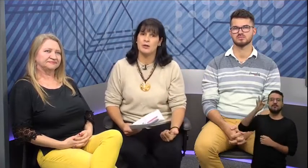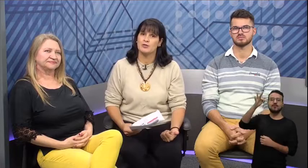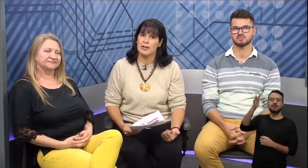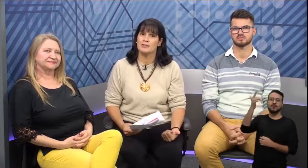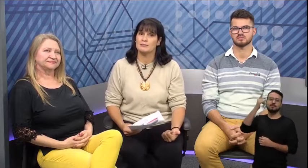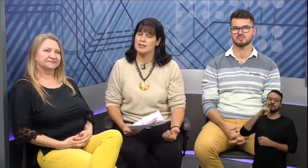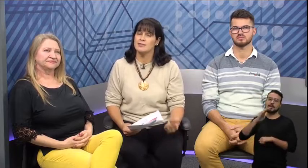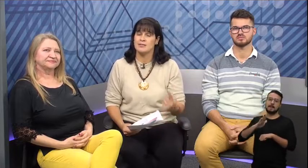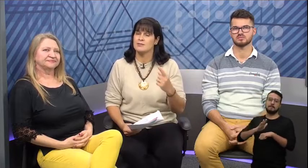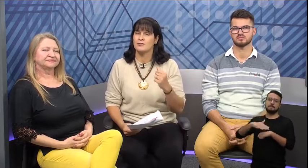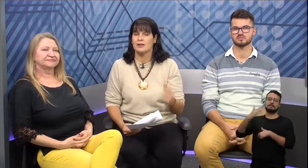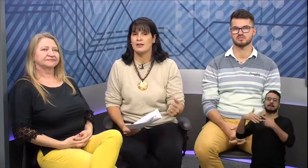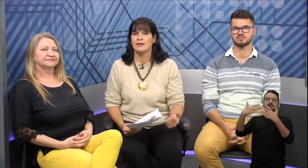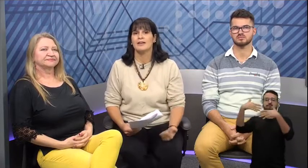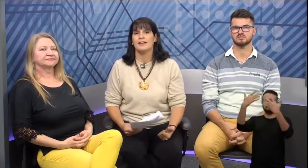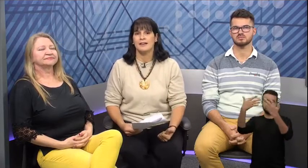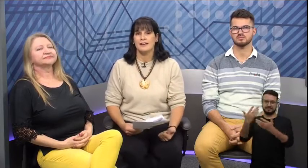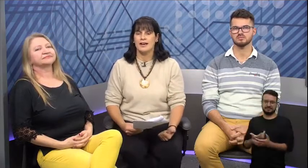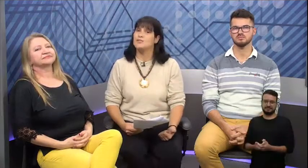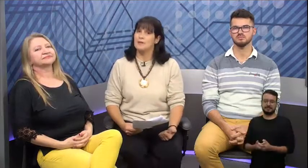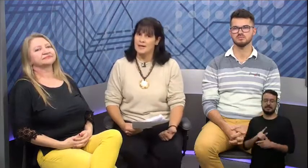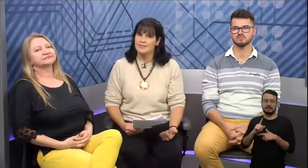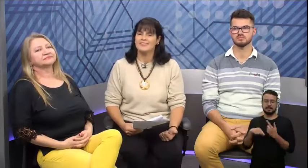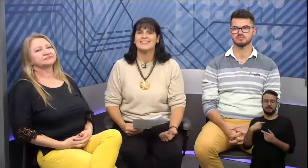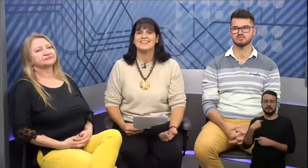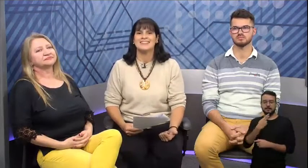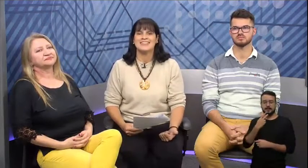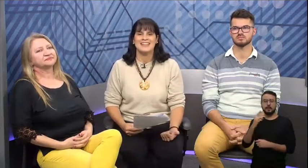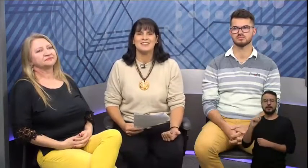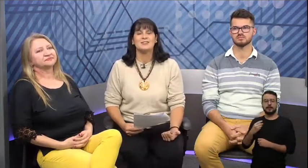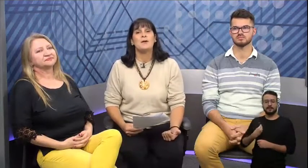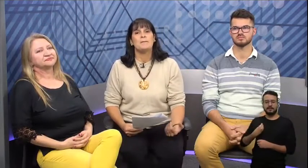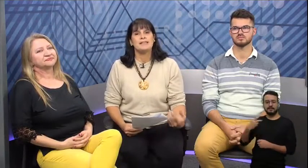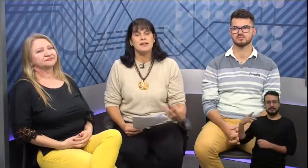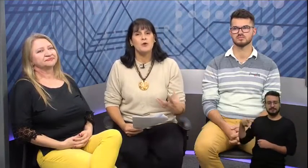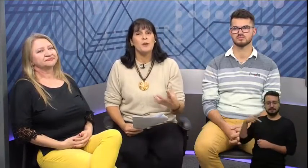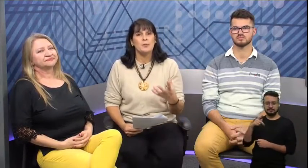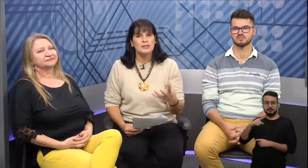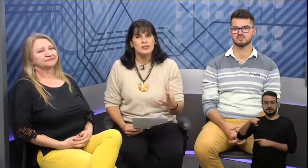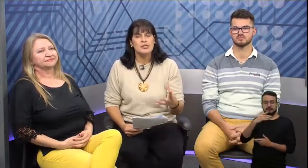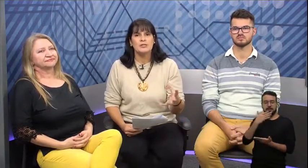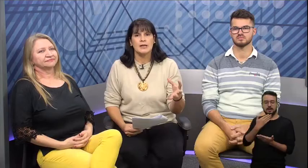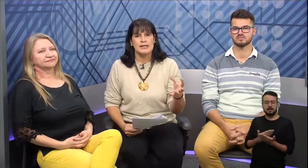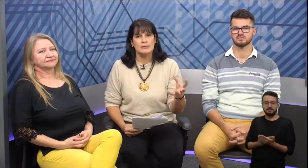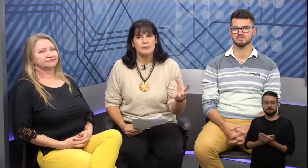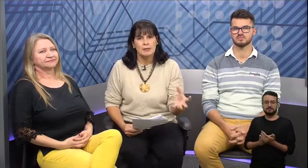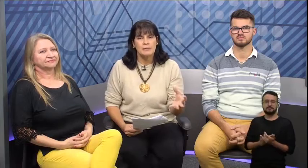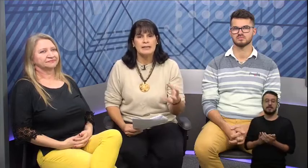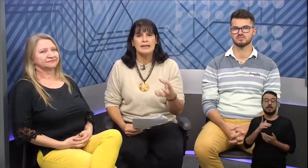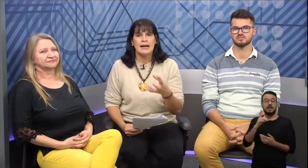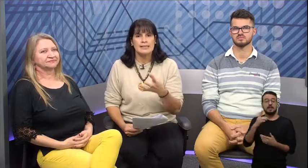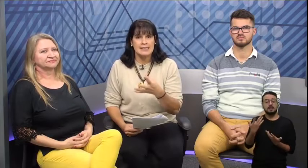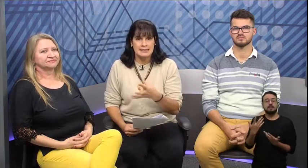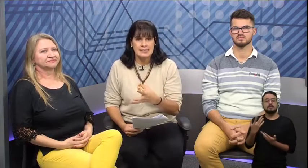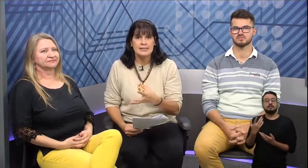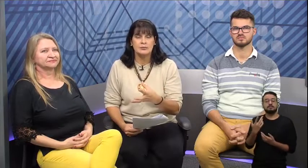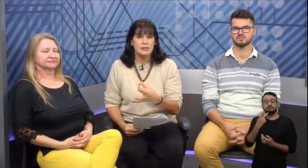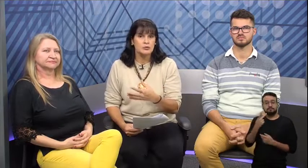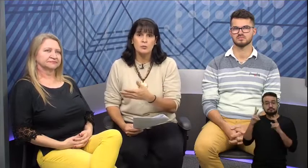de cada um deles, vocês vão ficar admirados, certo? Mas como é importante isso, a relação da família, a aceitação, né? Tudo bem se